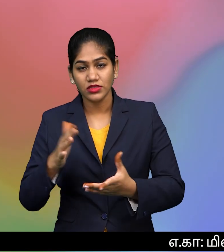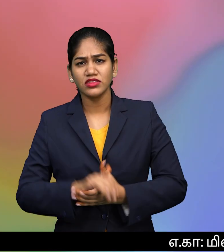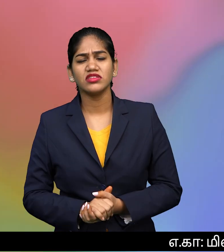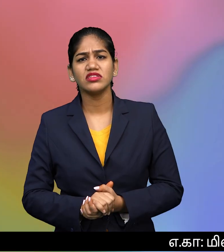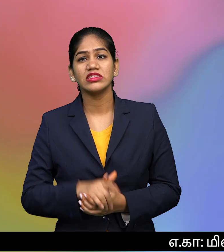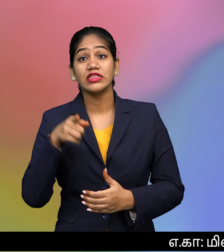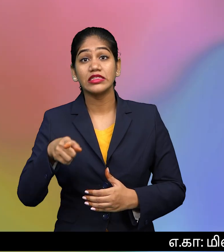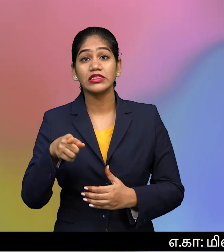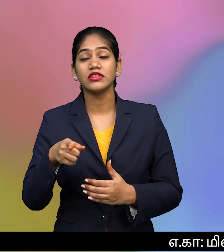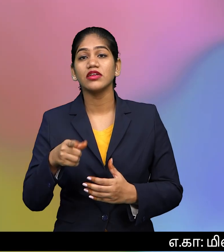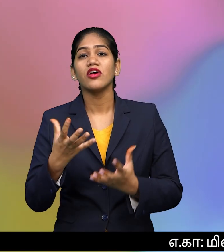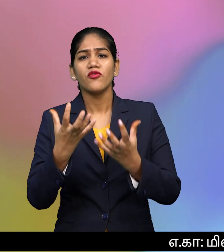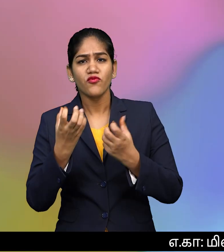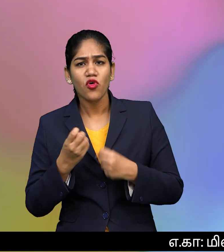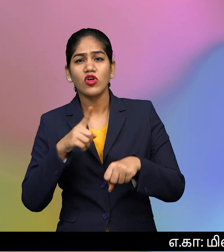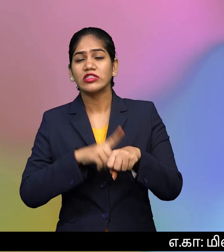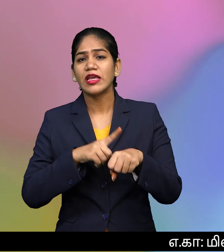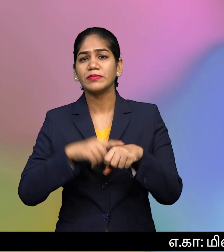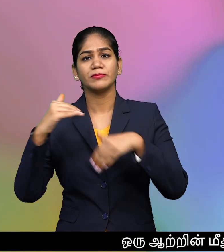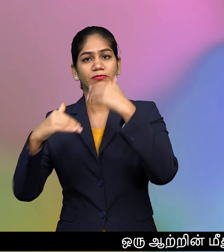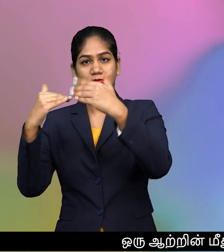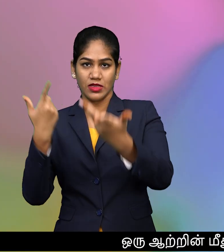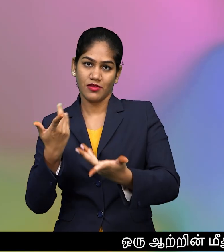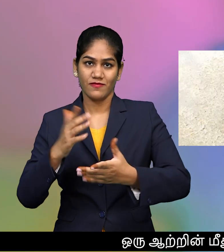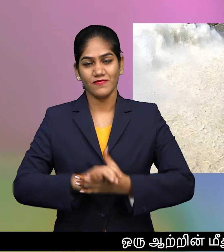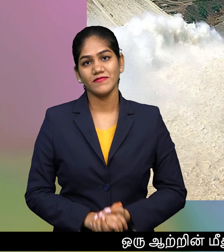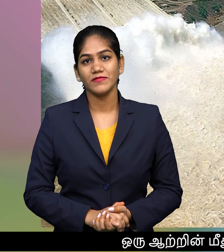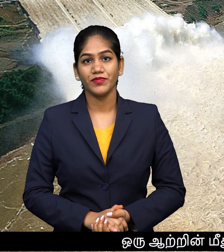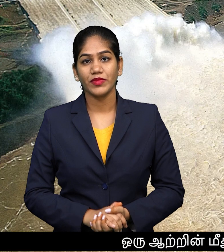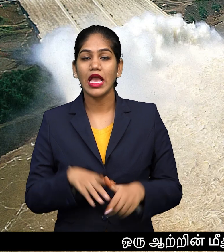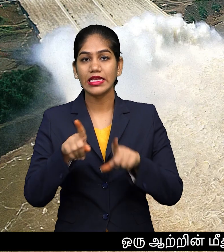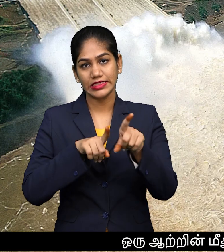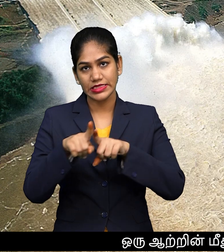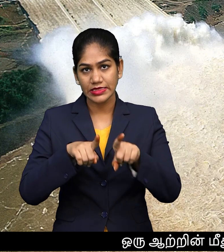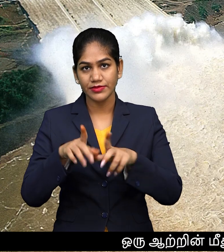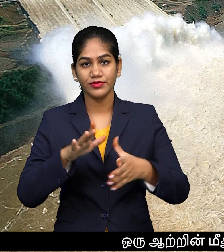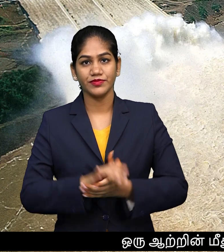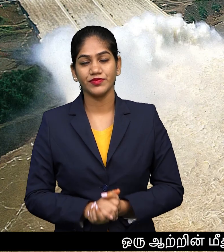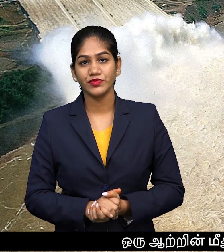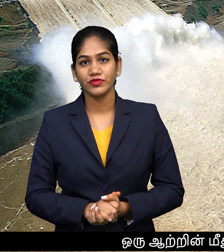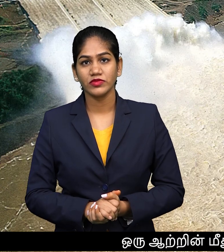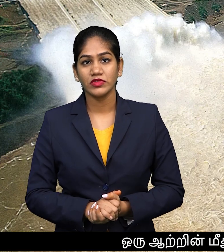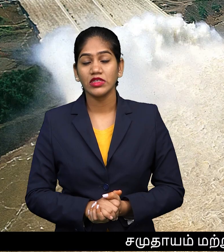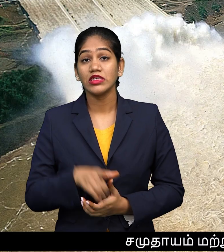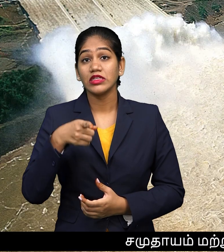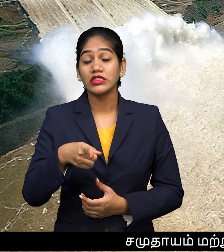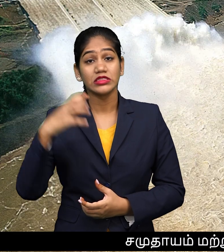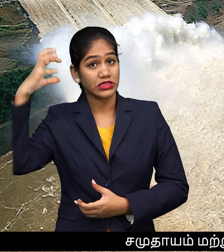எடுத்துக்காட்டாக, மின்சாரம் தயாரிக்க ஒரு ஆற்றின் மீது ஒரு அணை கட்டப்பட்டு சமுதாயம்